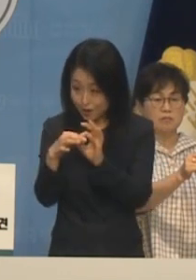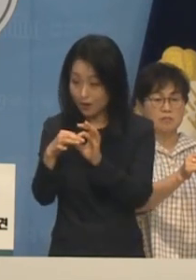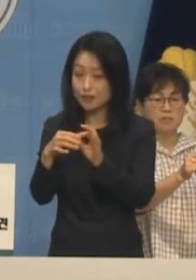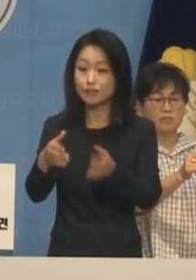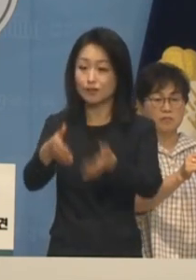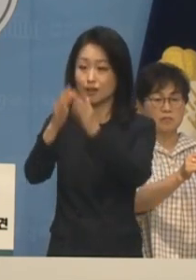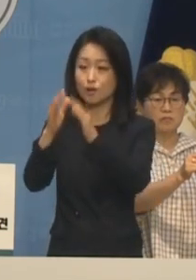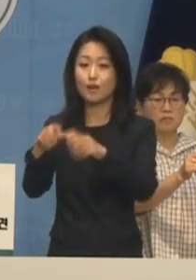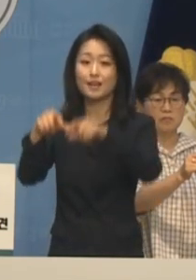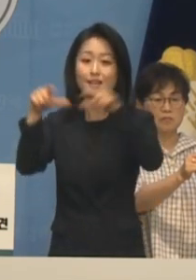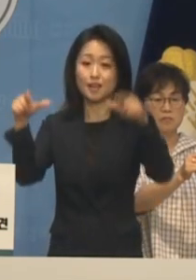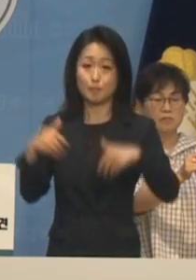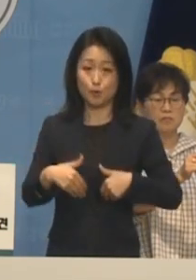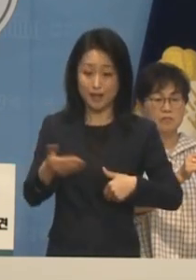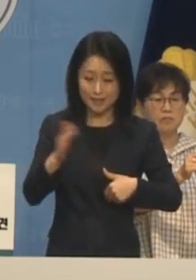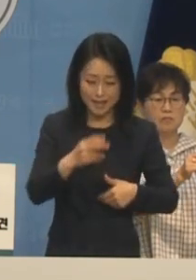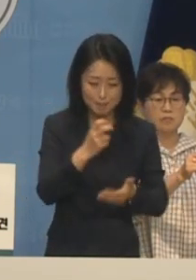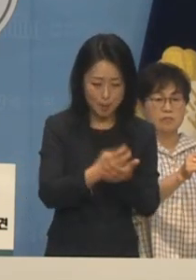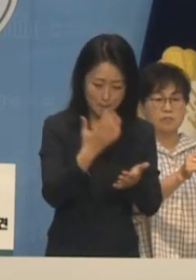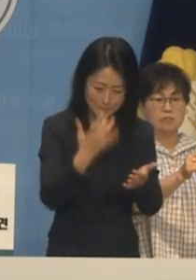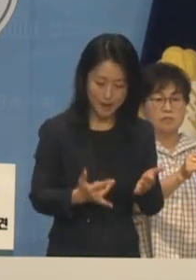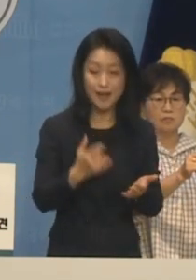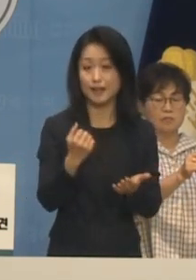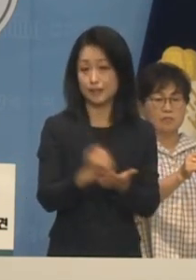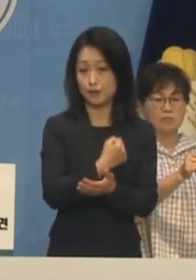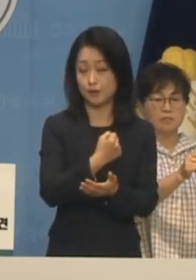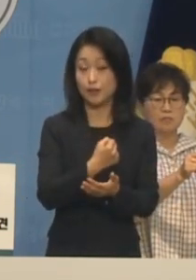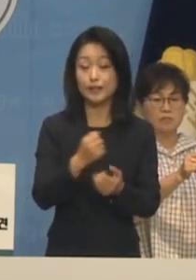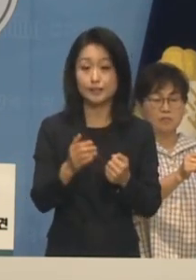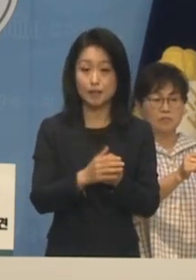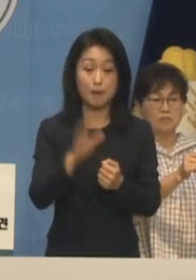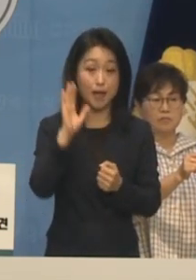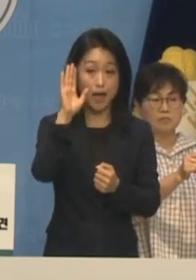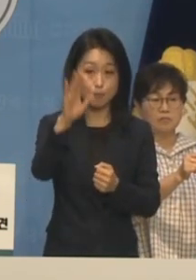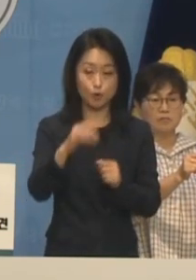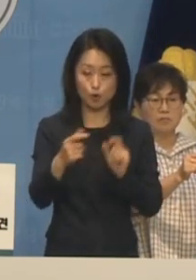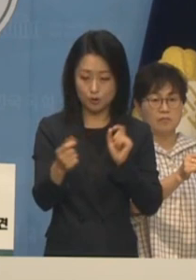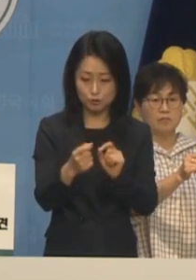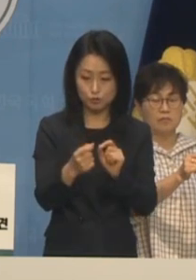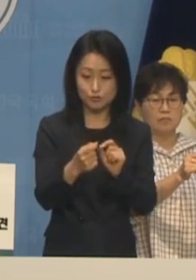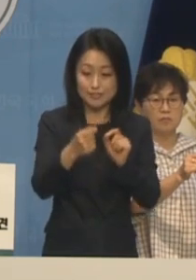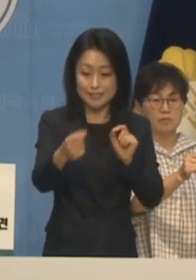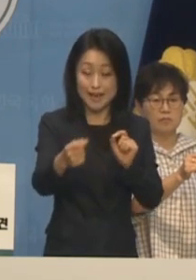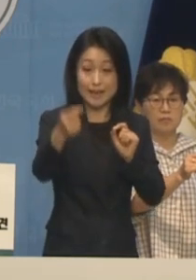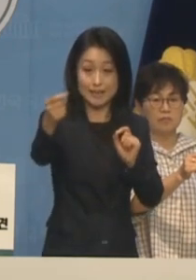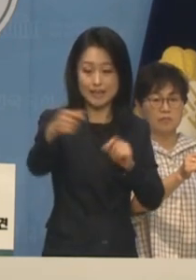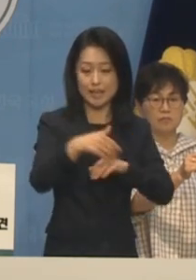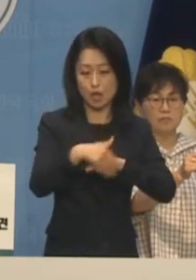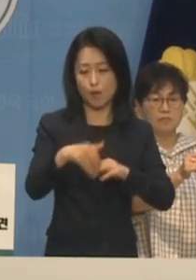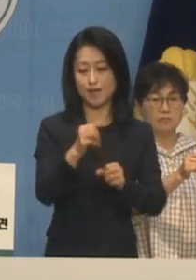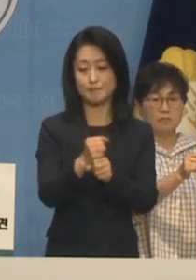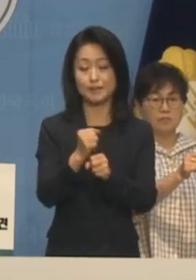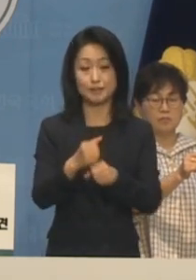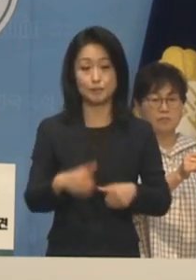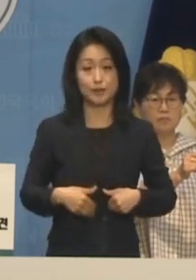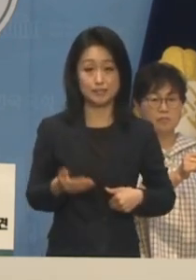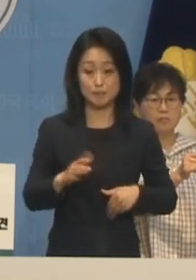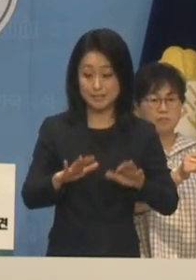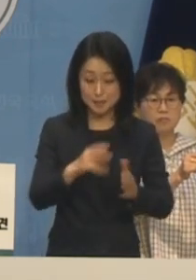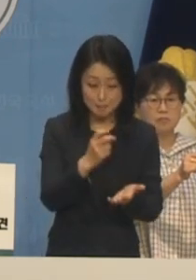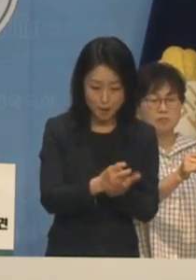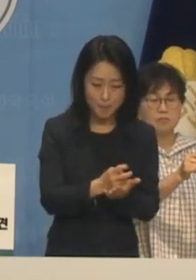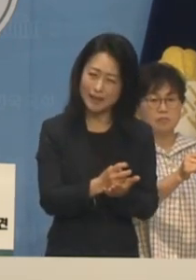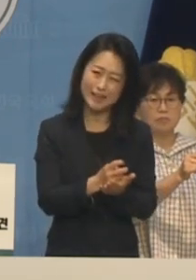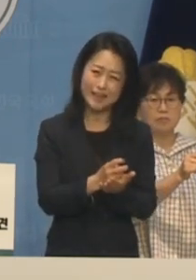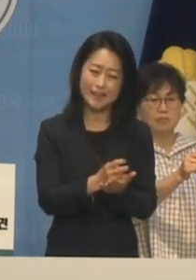않았습니다. 체계적인 정책 추진을 위해서는 중장기 기본계획을 기초로 시책을 수립해야 하지만 현행법은 이에